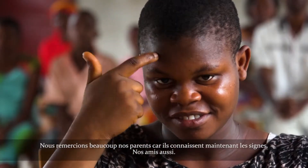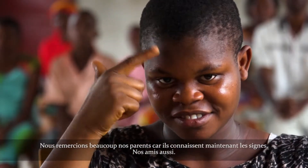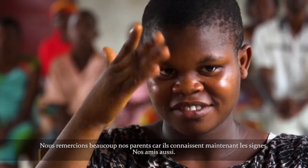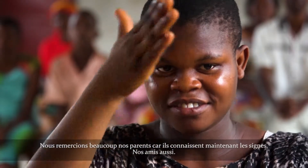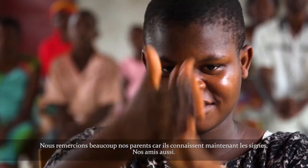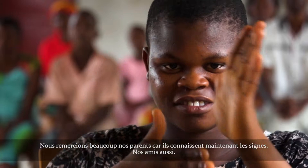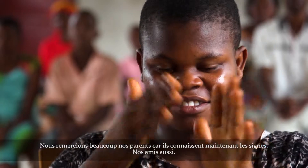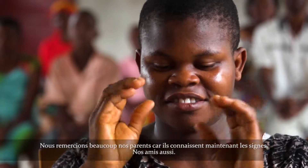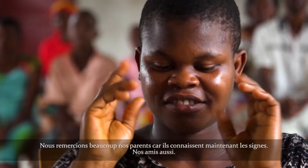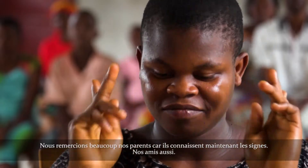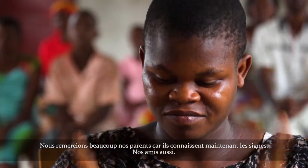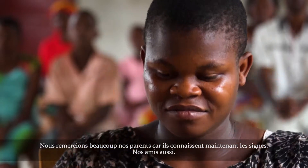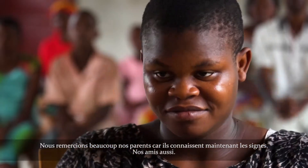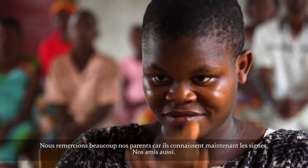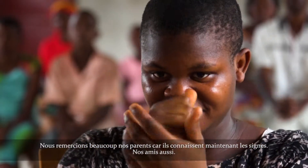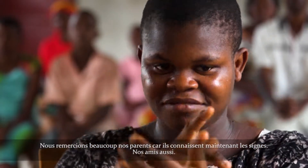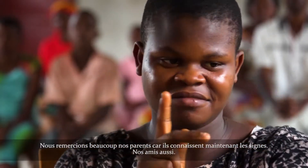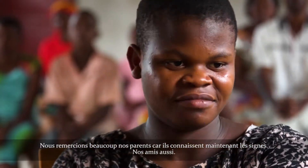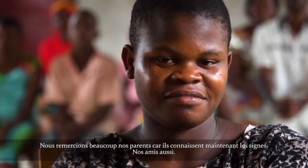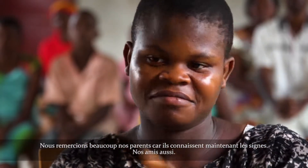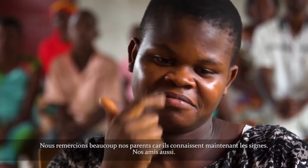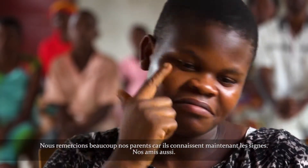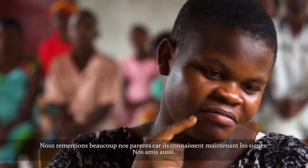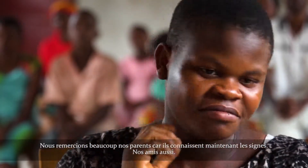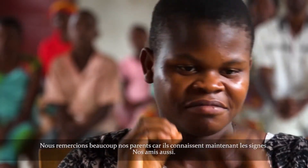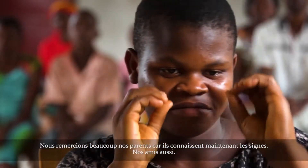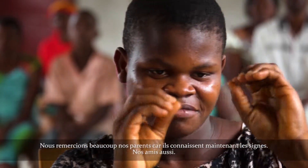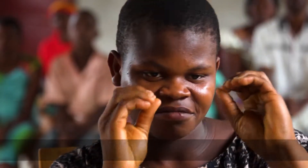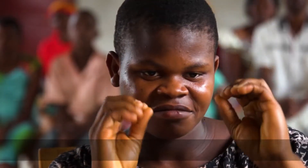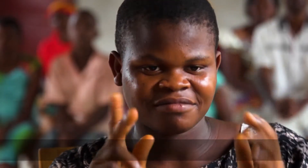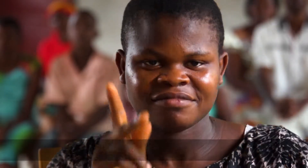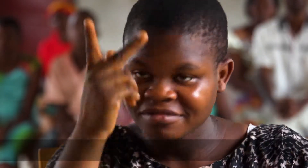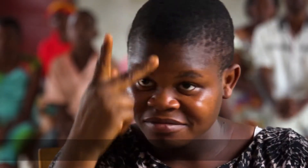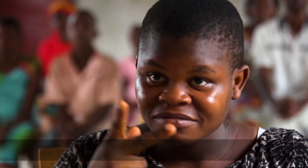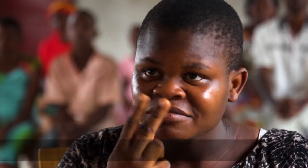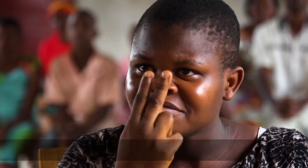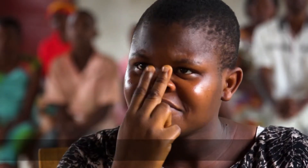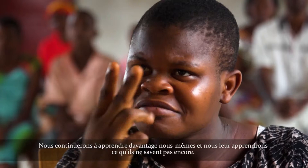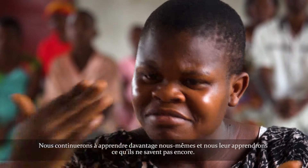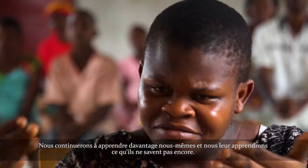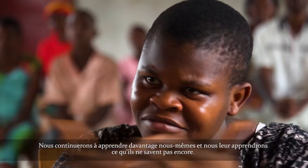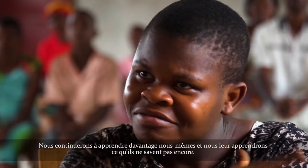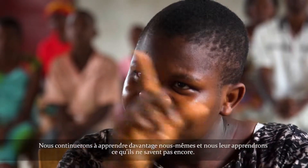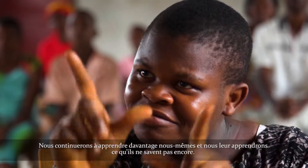turabashimira gusa ababyeyi ubaraza amasinyi n'abagenzi kana tuzoguma